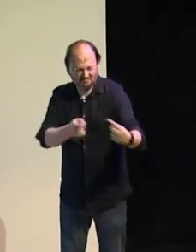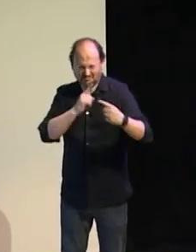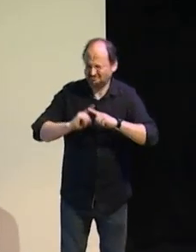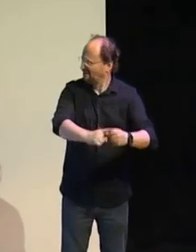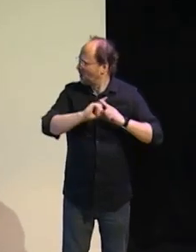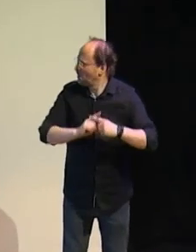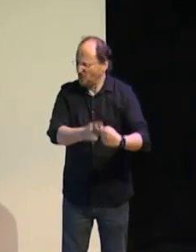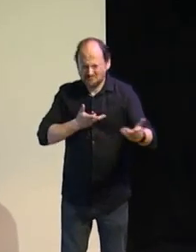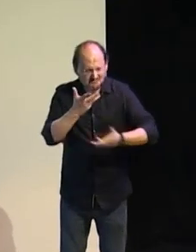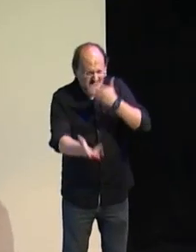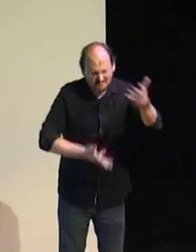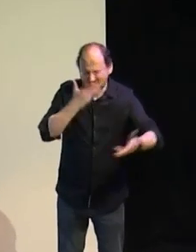Il avait dit « Les sourds